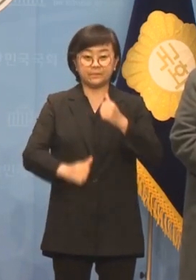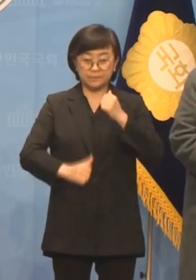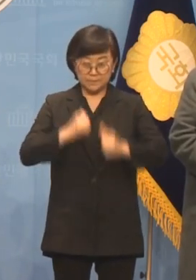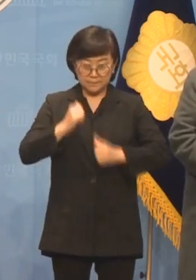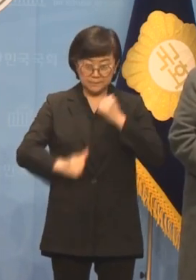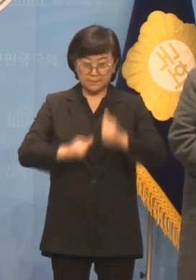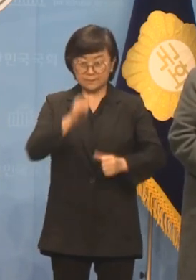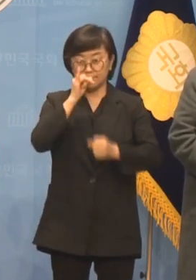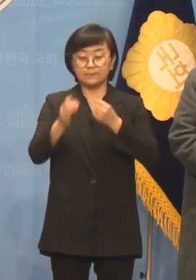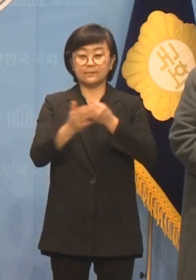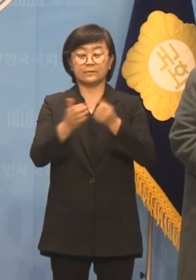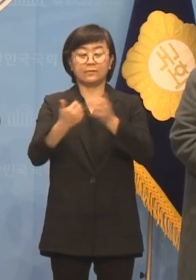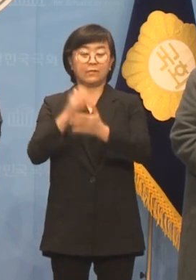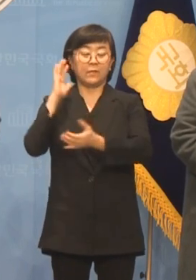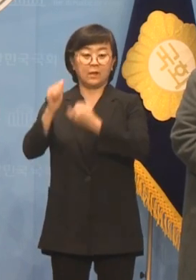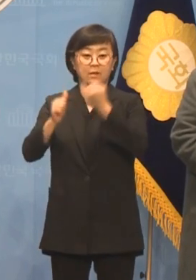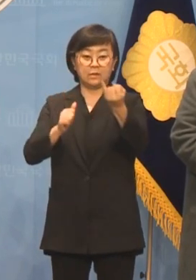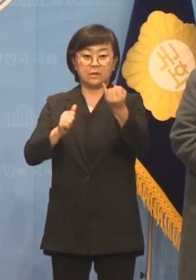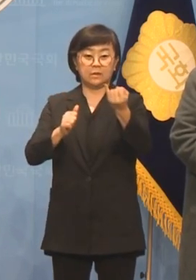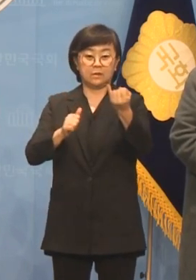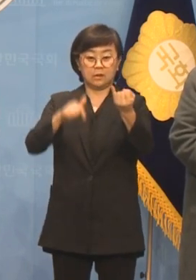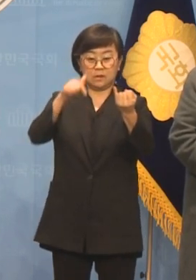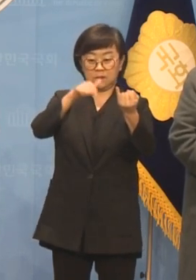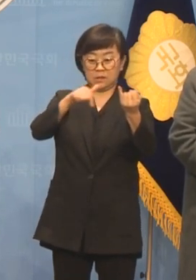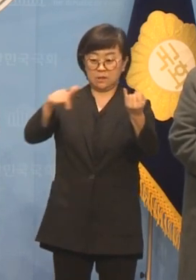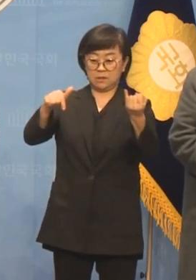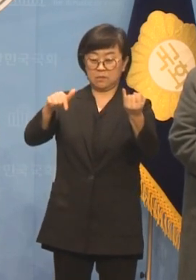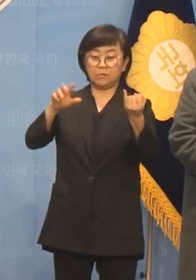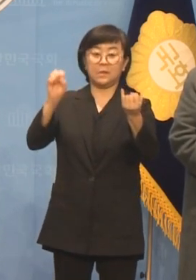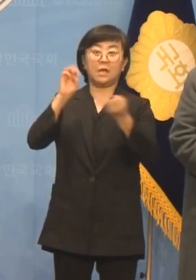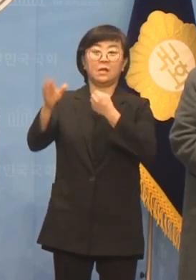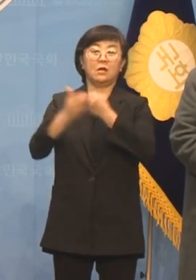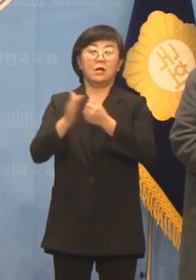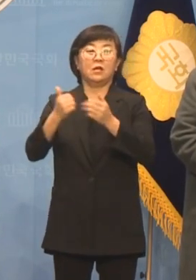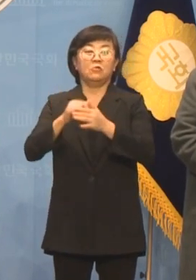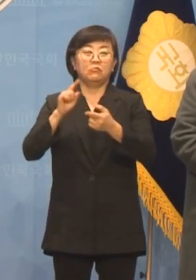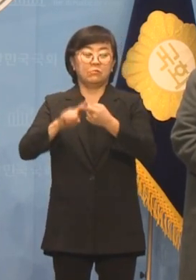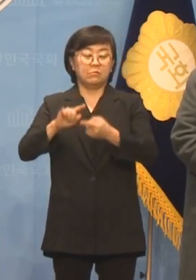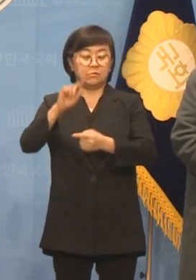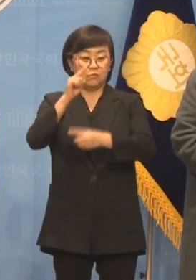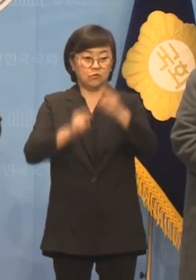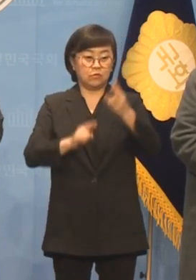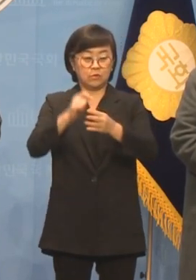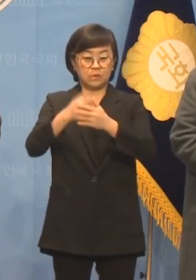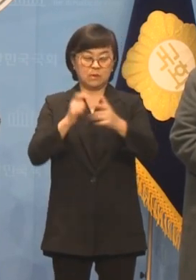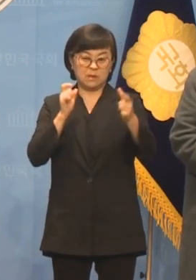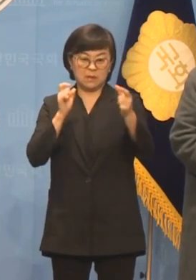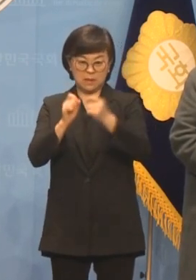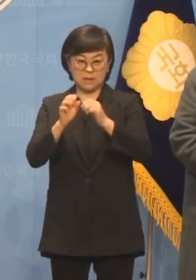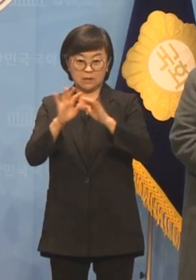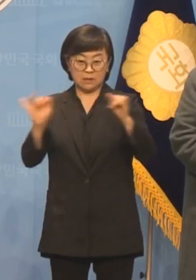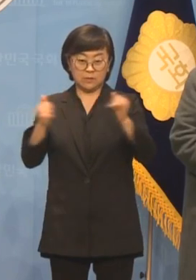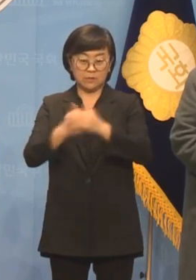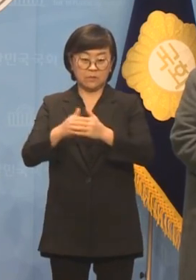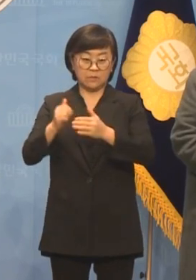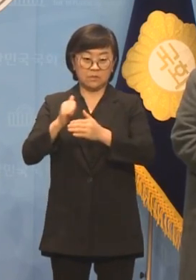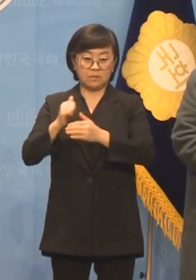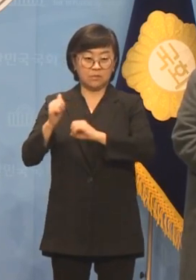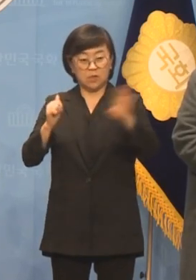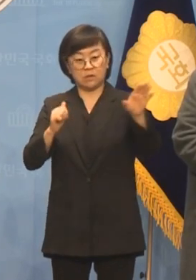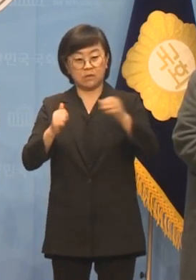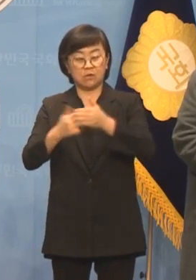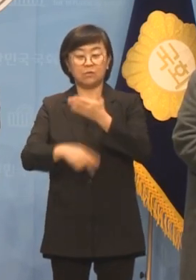분노가 들끓으니까 김건희의 기획 정도 이야기했더니 윤석열 정권에서 자기 채측근까지도